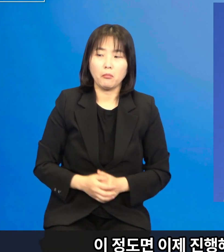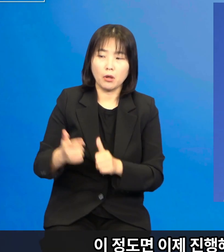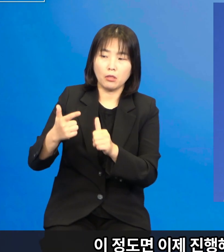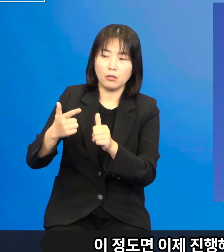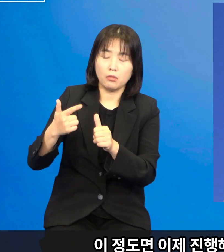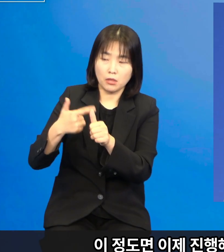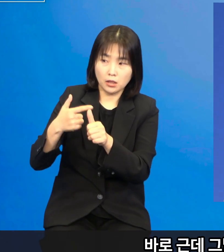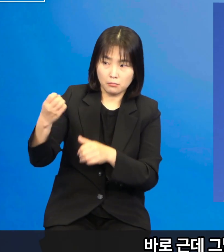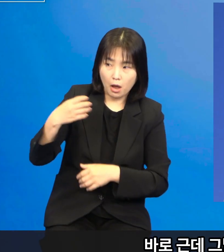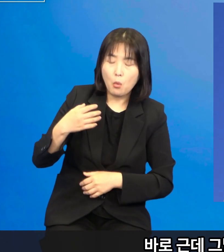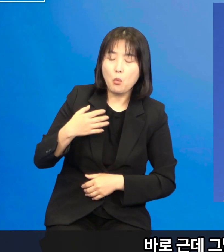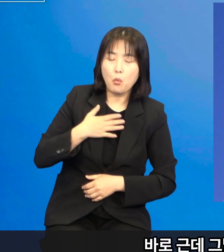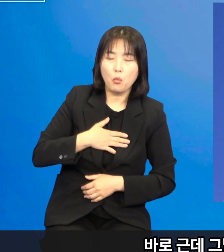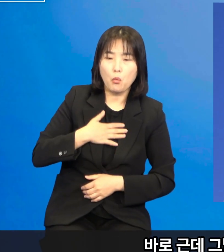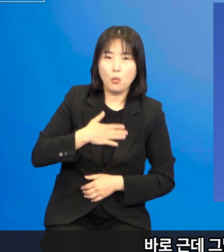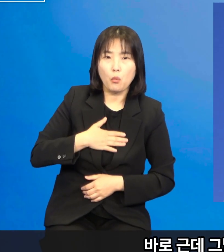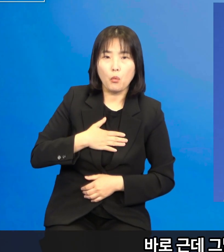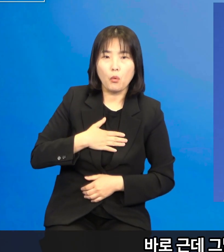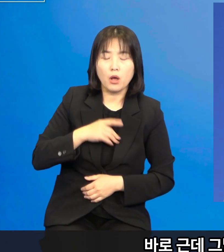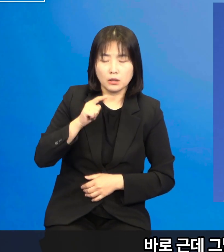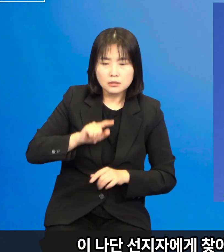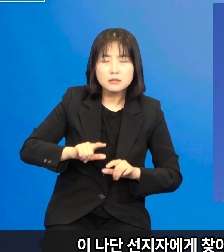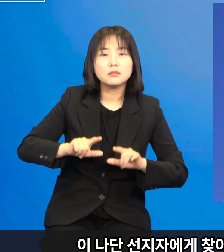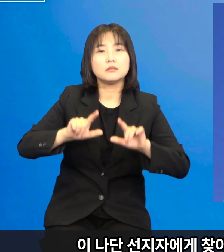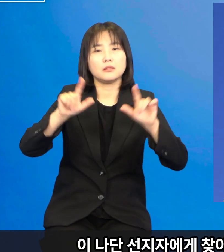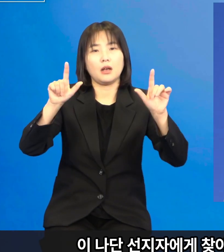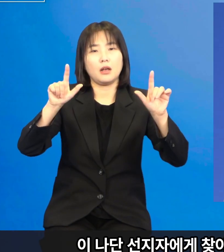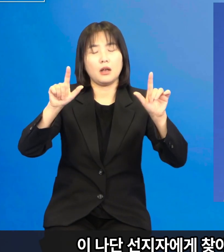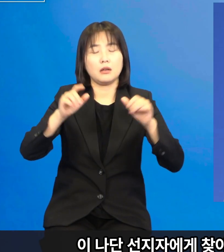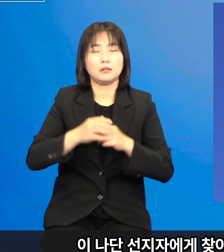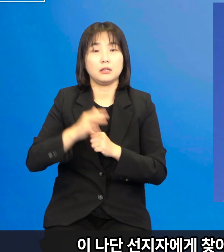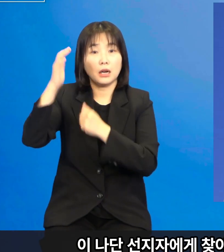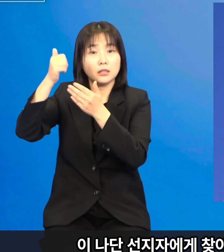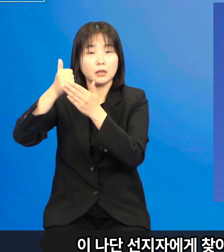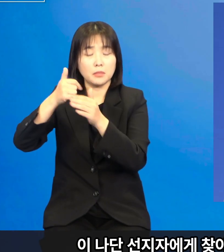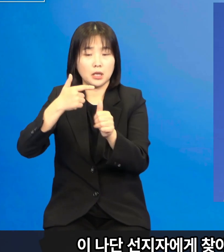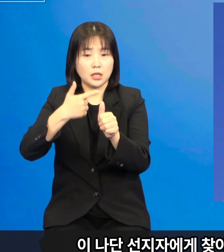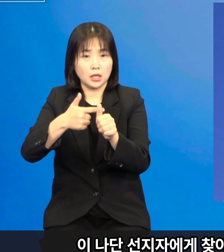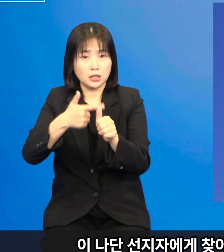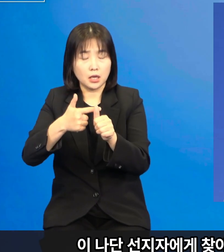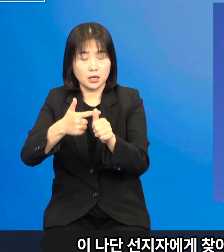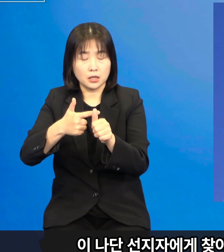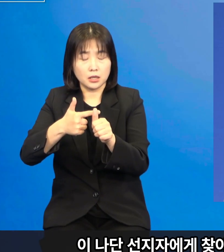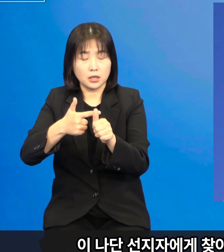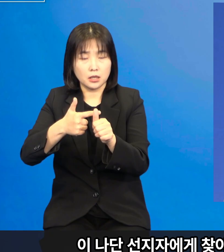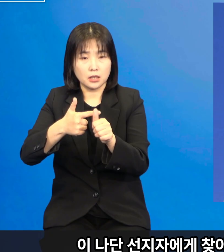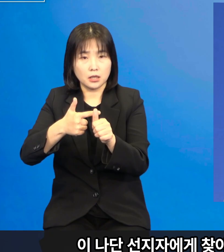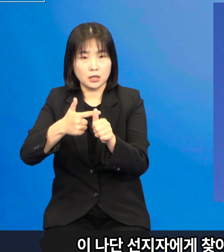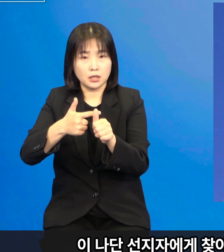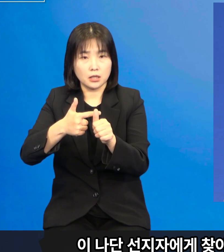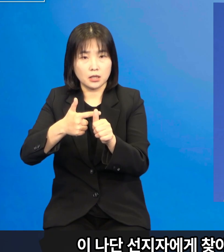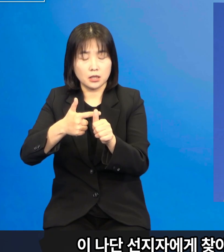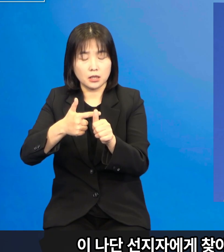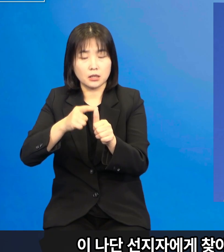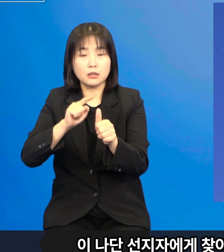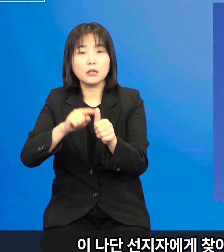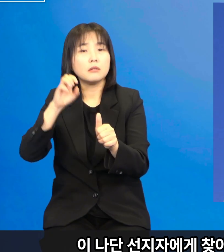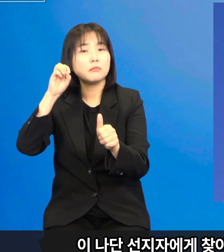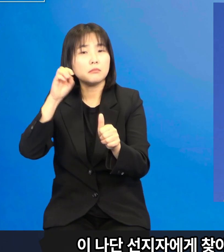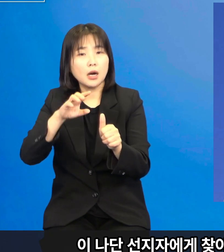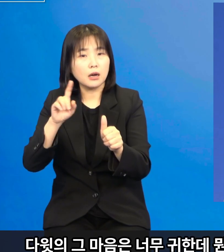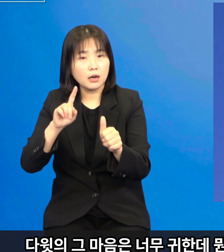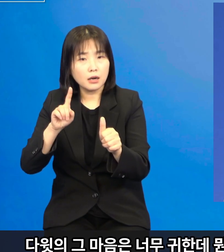않겠습니까? 바로 근데 그날 하나님께서 이 나단 선지자에게 찾아오셔서 말씀을